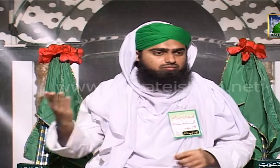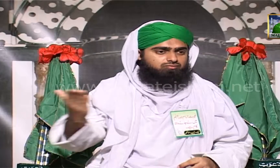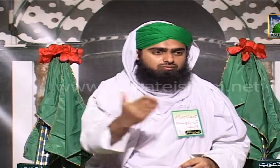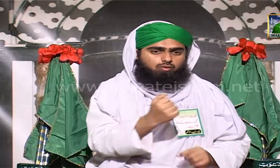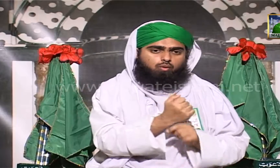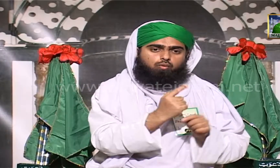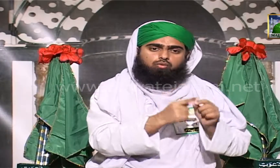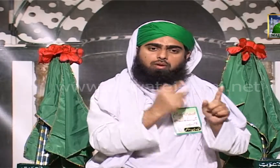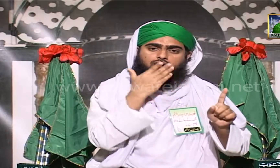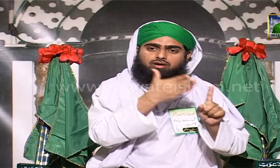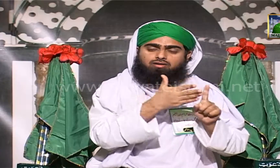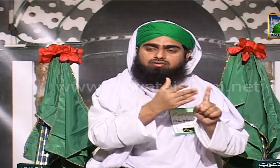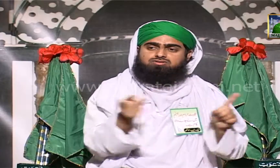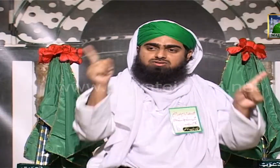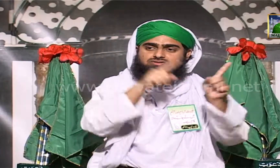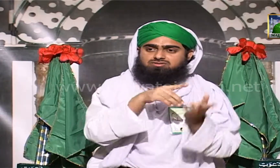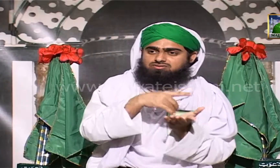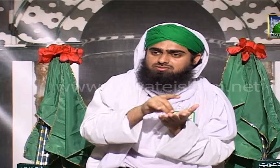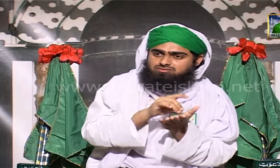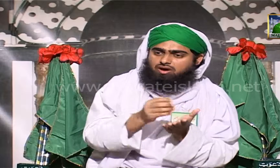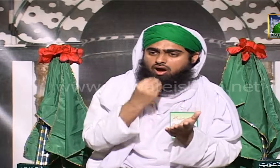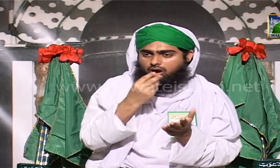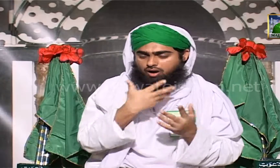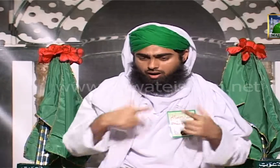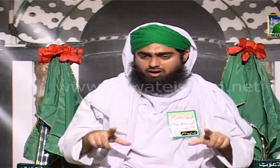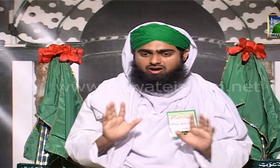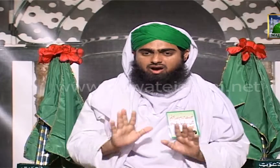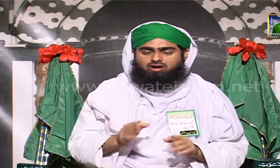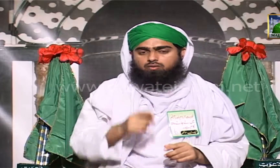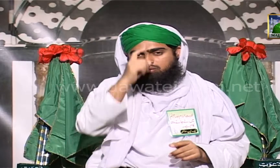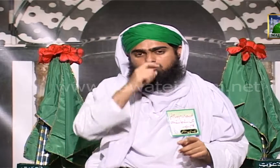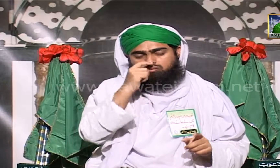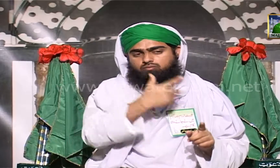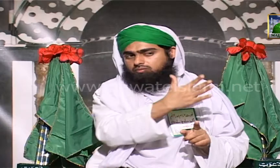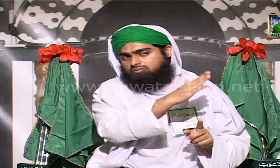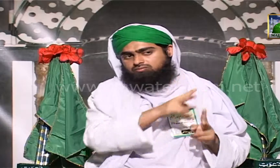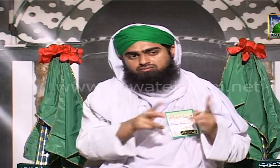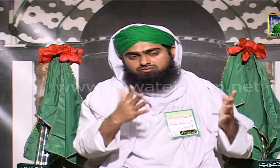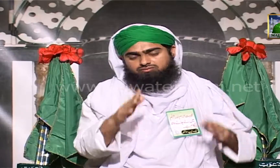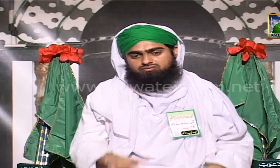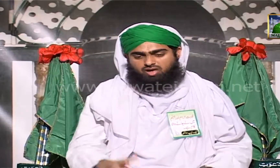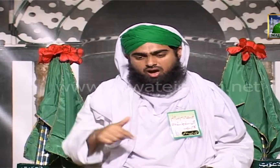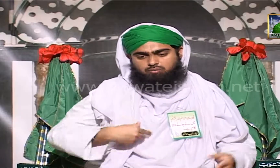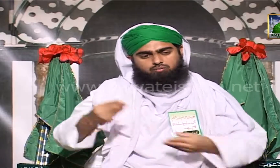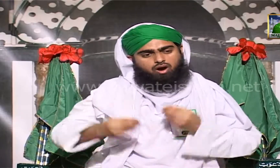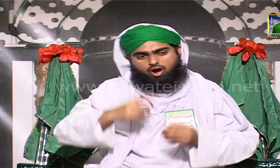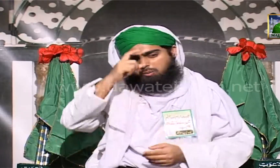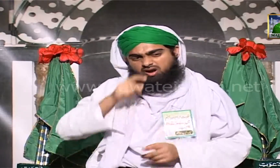نیاز تم کر رہے اس نے زندگی میں کبھی جھوٹ نہیں بولا، اور تمہاری ساری آمدنی جھوٹ کی ہوتی ہے، تو پھر یہ کہ